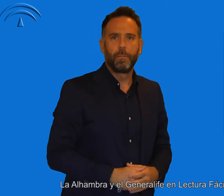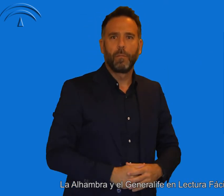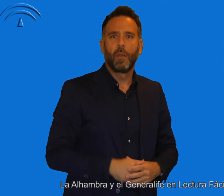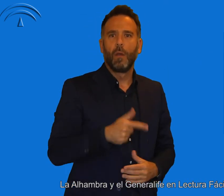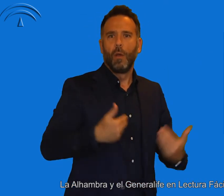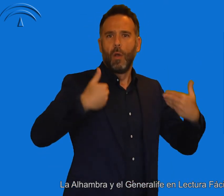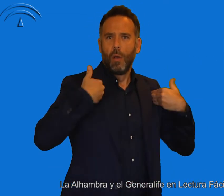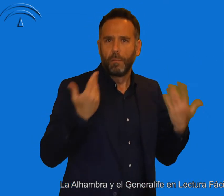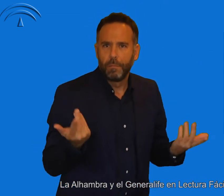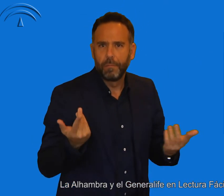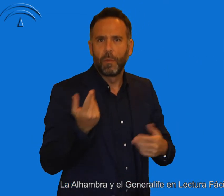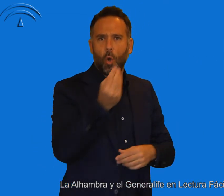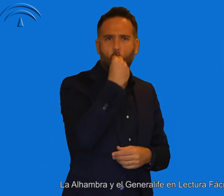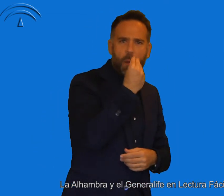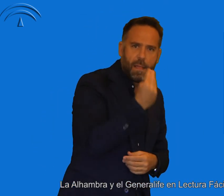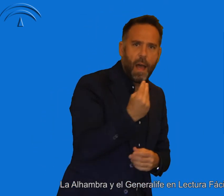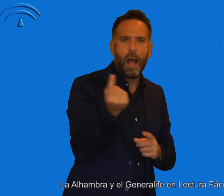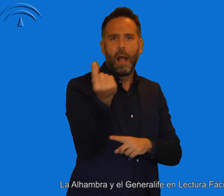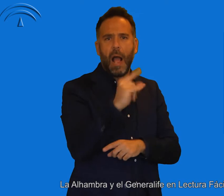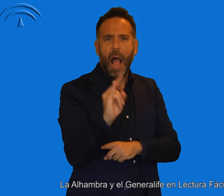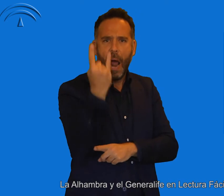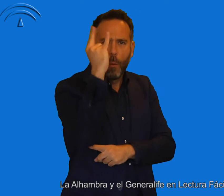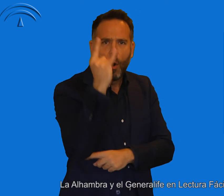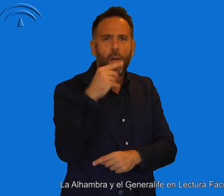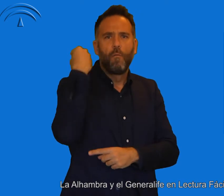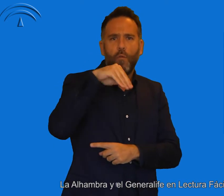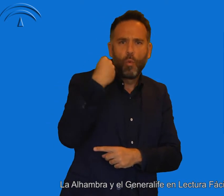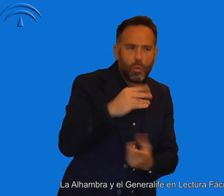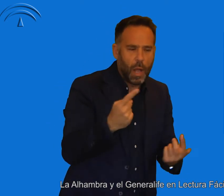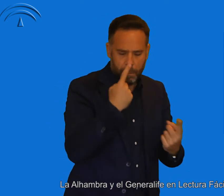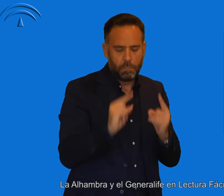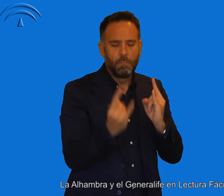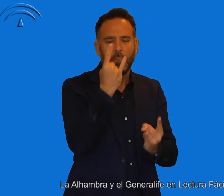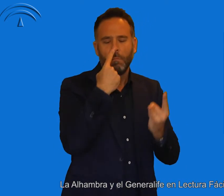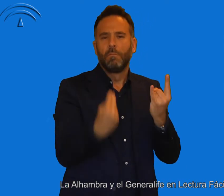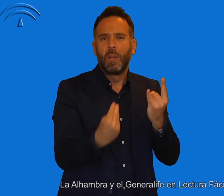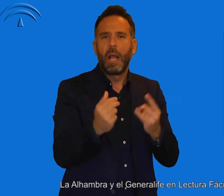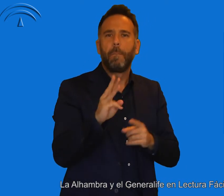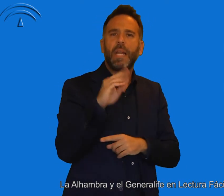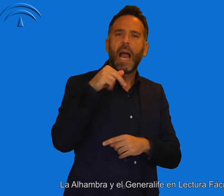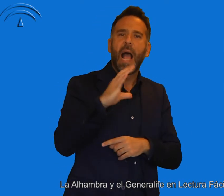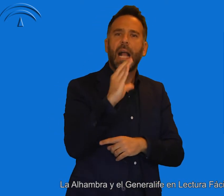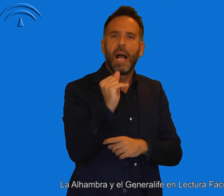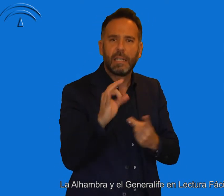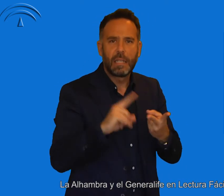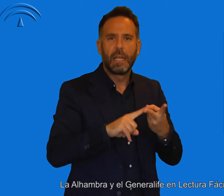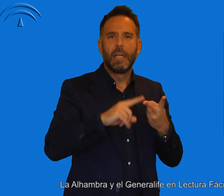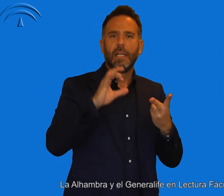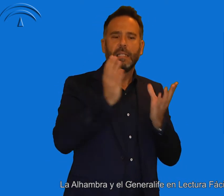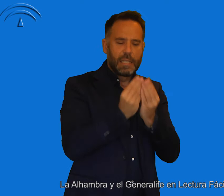cultivaban hortalizas, legumbres, toda clase de árboles frutales y plantas aromáticas, espinacas, alcachofas,